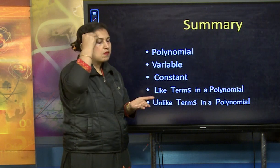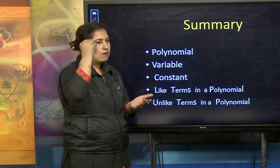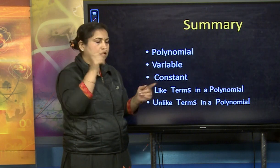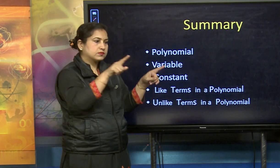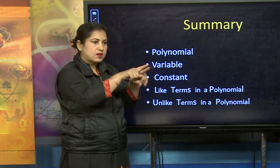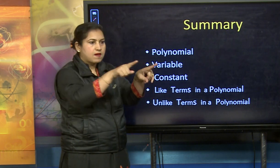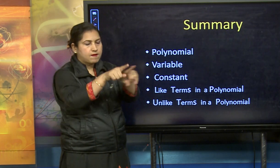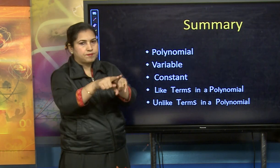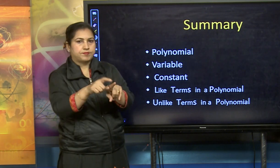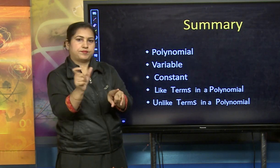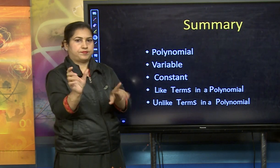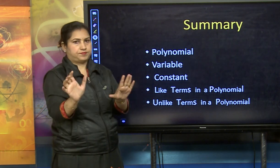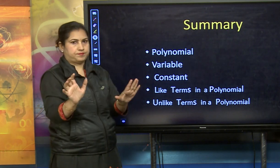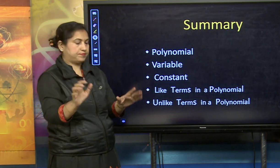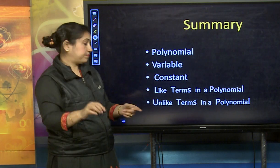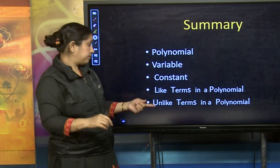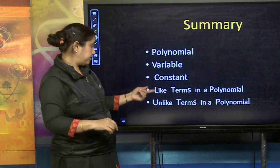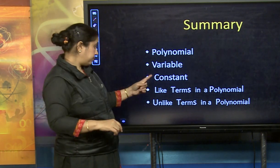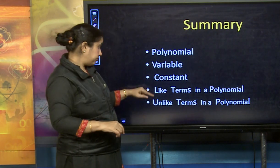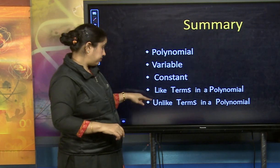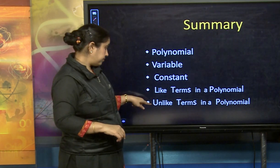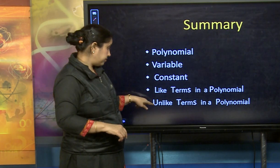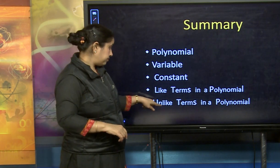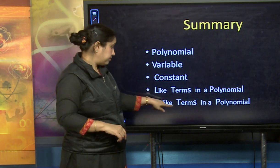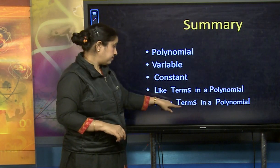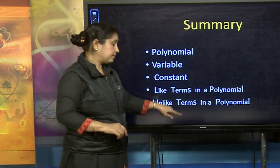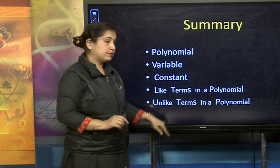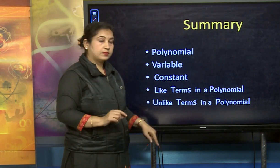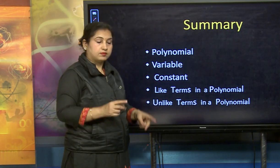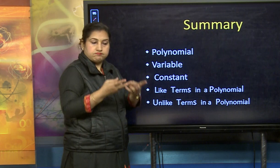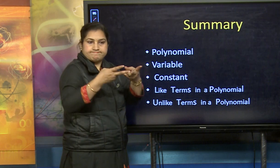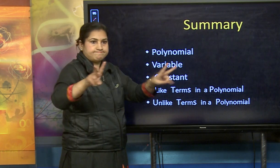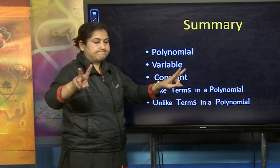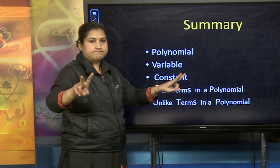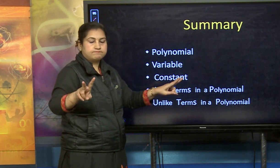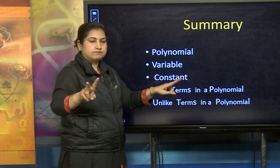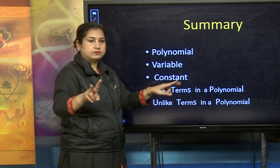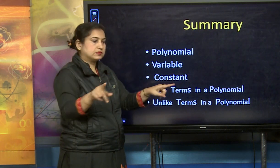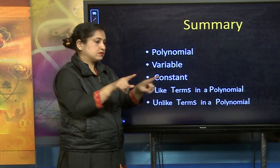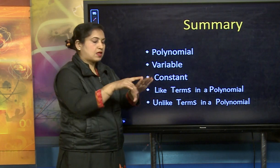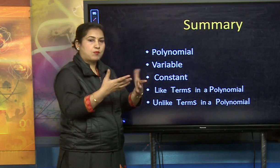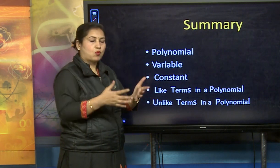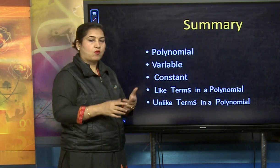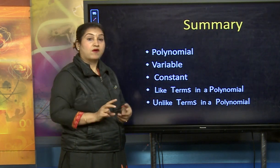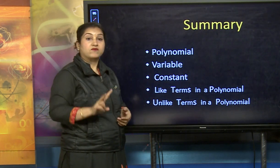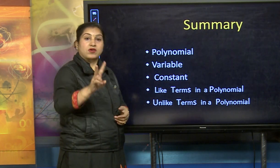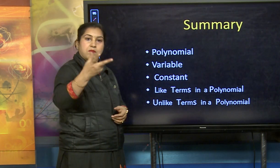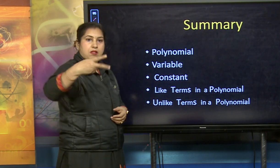कि एक जैसी टर्म्स होती हैं और उसके बाद में अनलाइक टम्स अर्थात जो अलग गैटम होती है